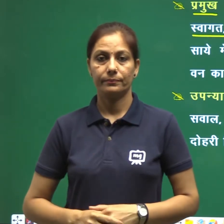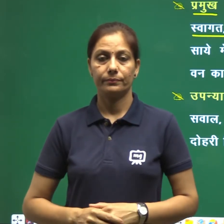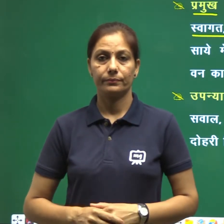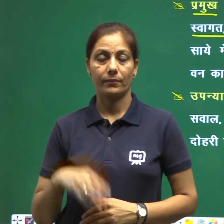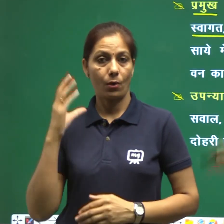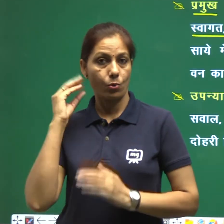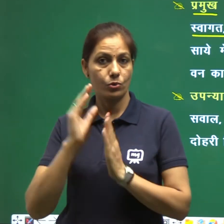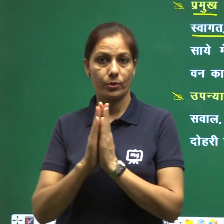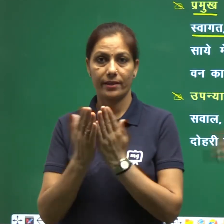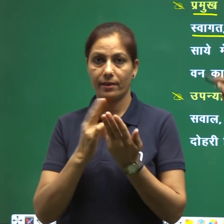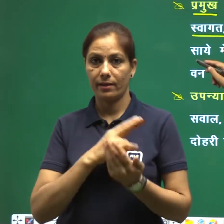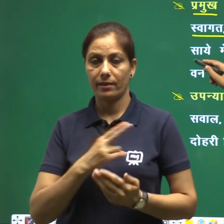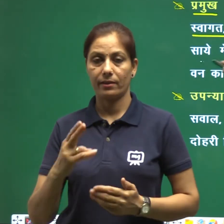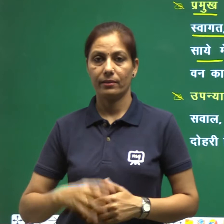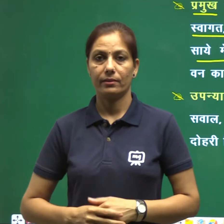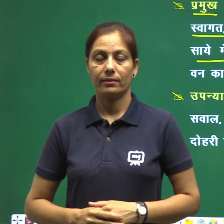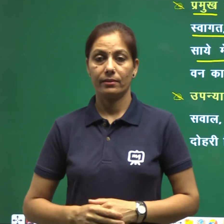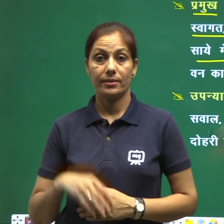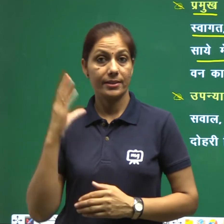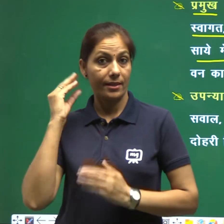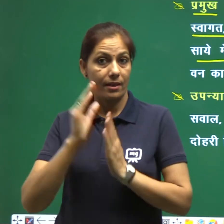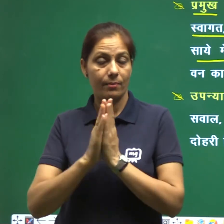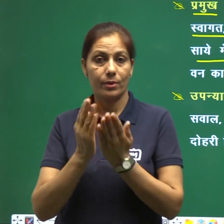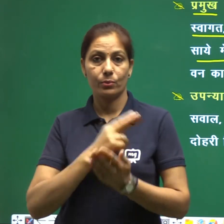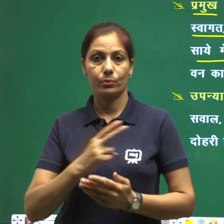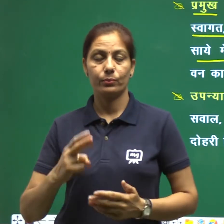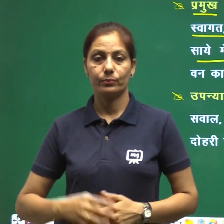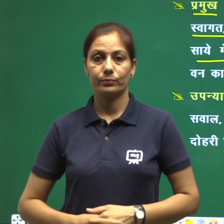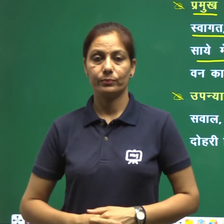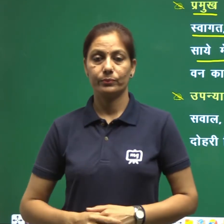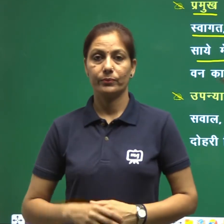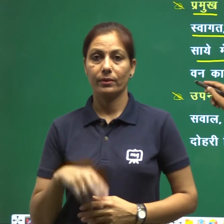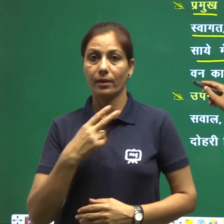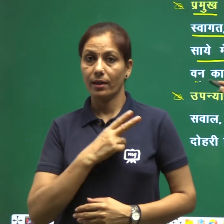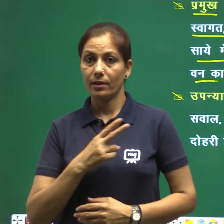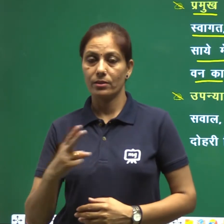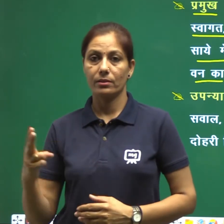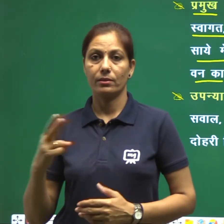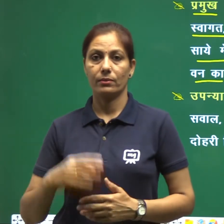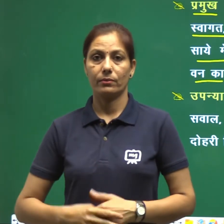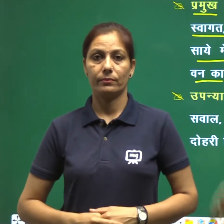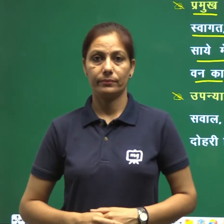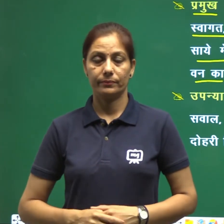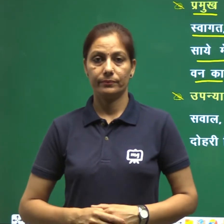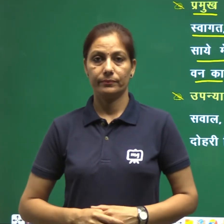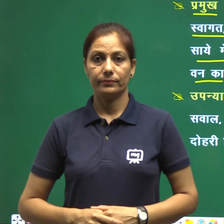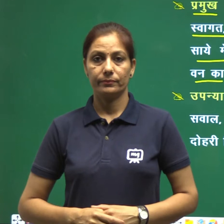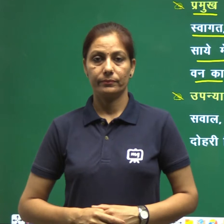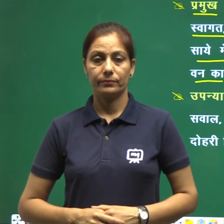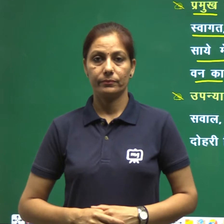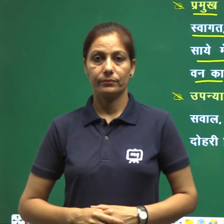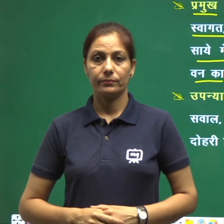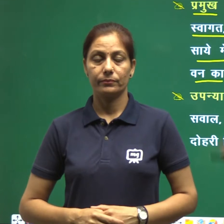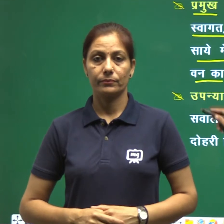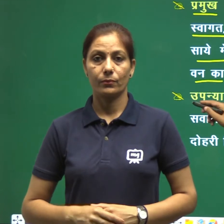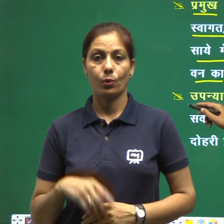आवाज़ों के घेरे, साए में धूप, जलते हुए वन का वसंत। उपन्यास